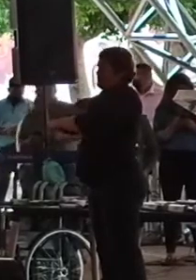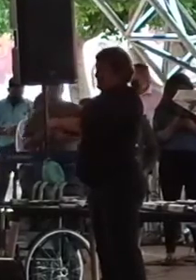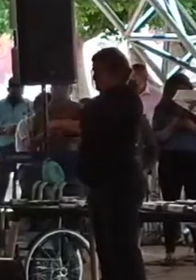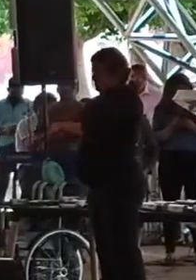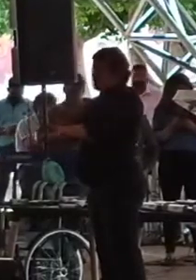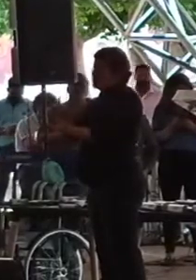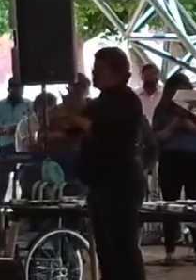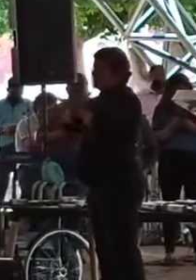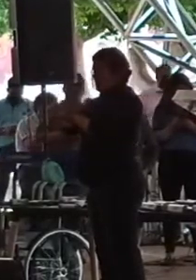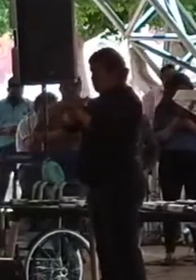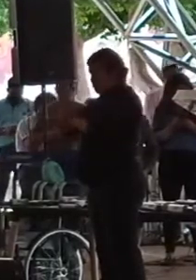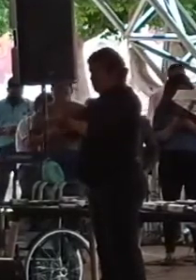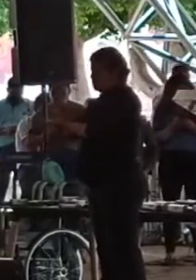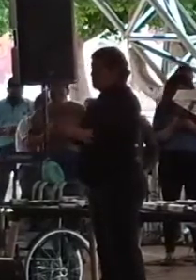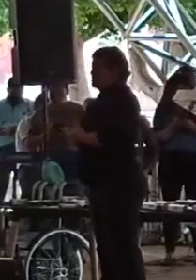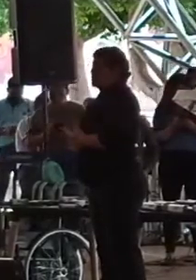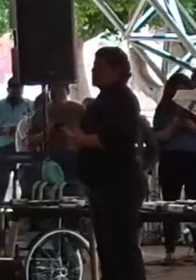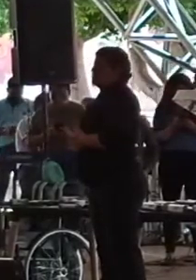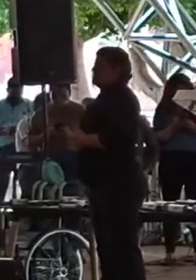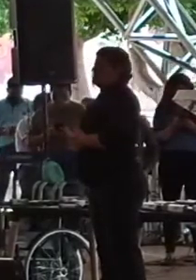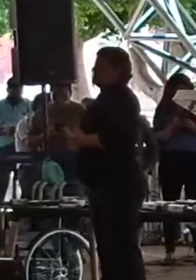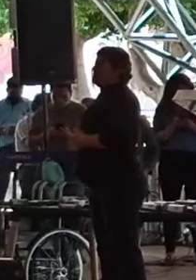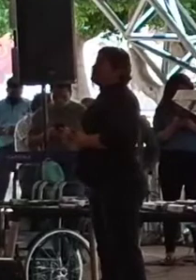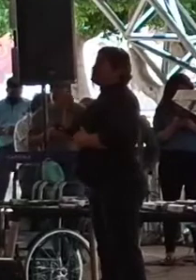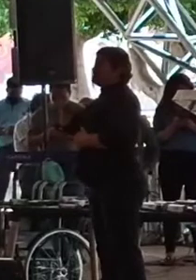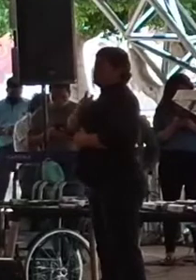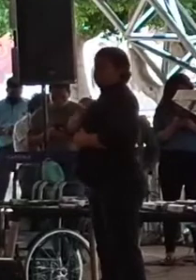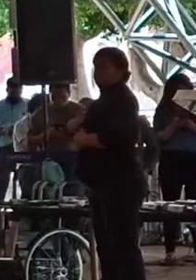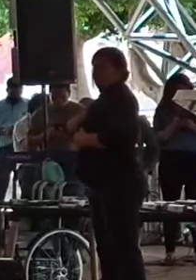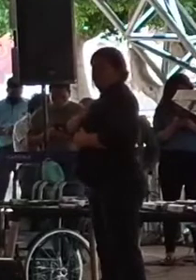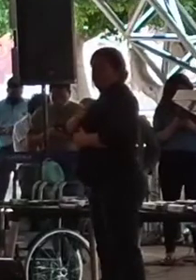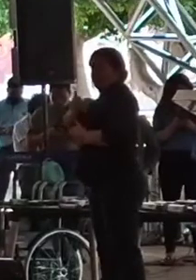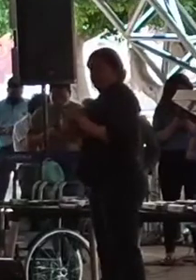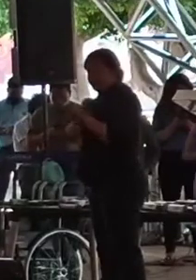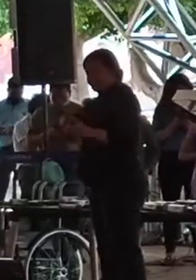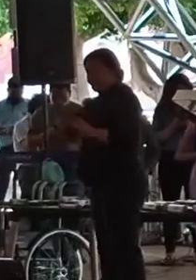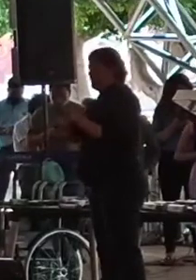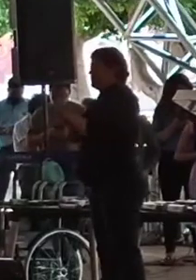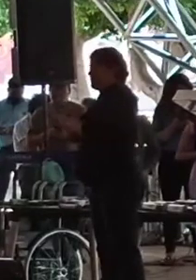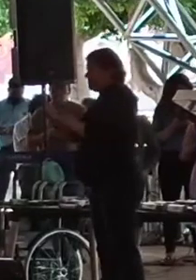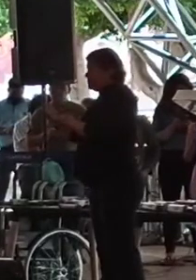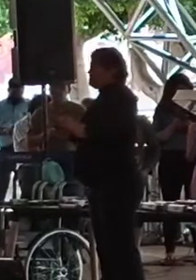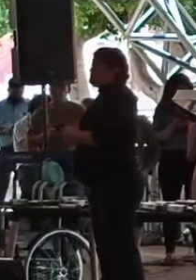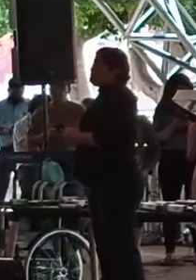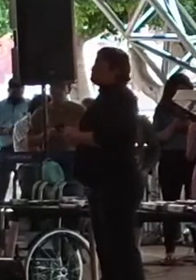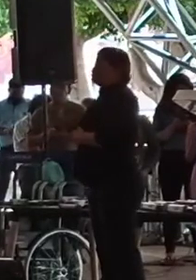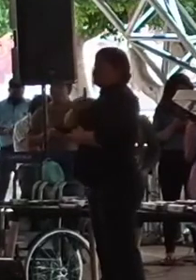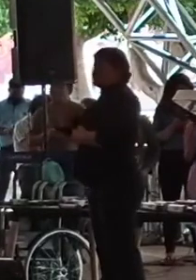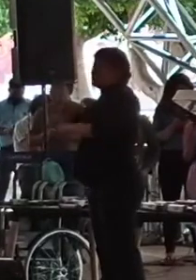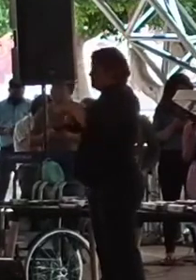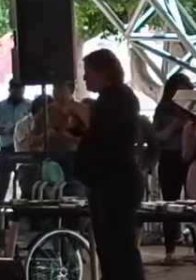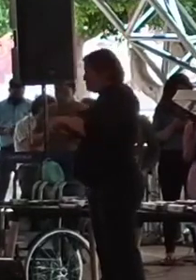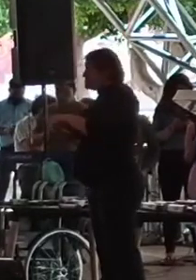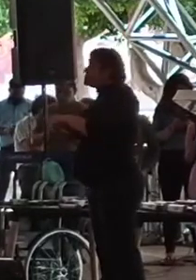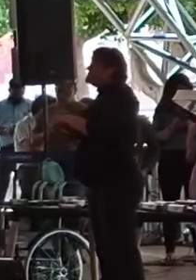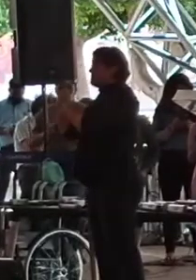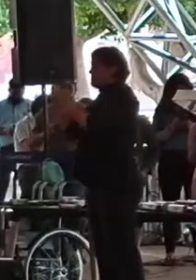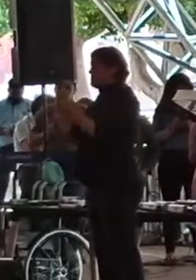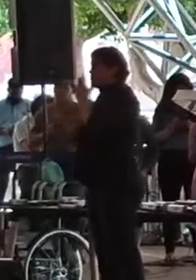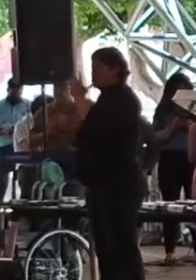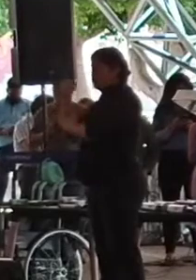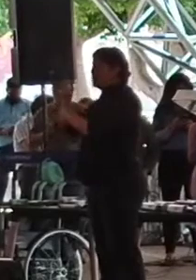con estos apoyos, que nos da mucho gusto poderles servir y que sigamos todos haciendo una nueva historia